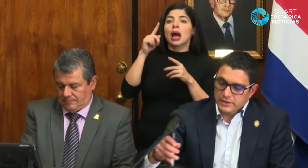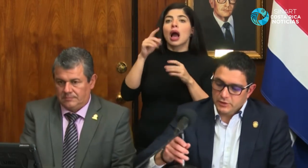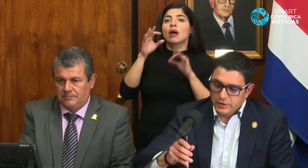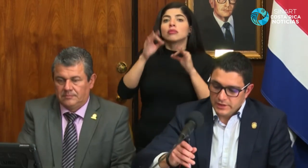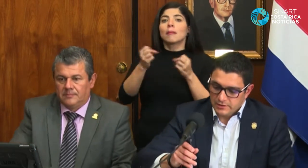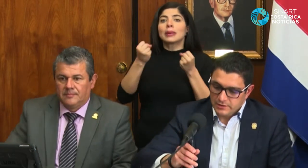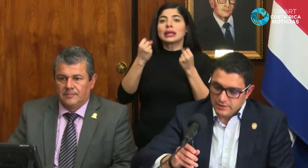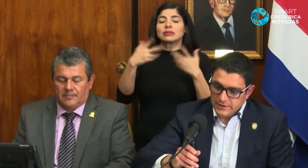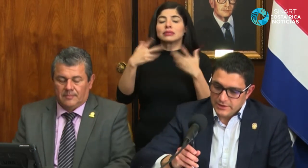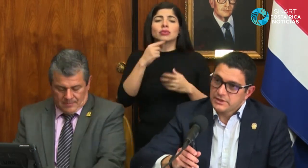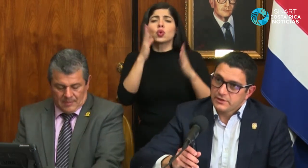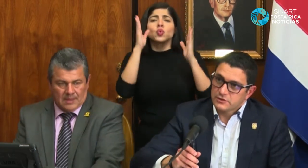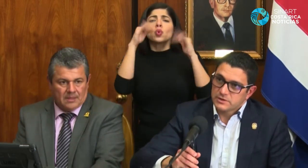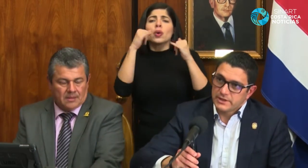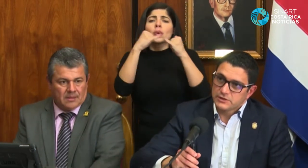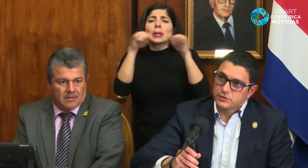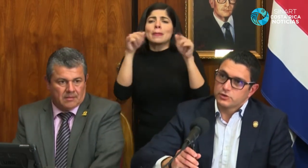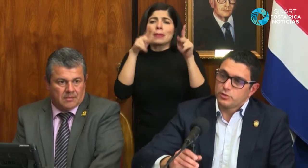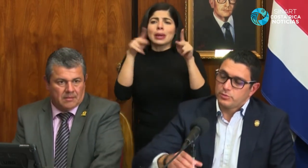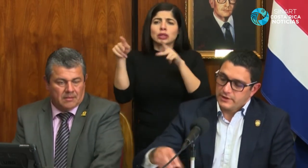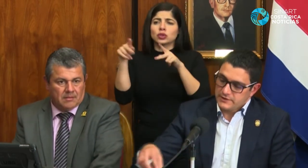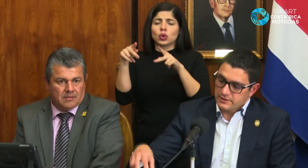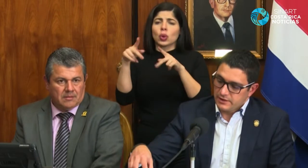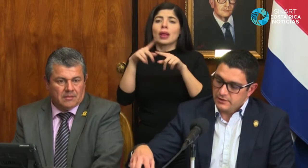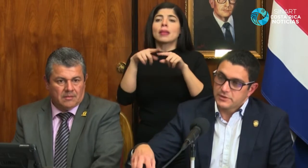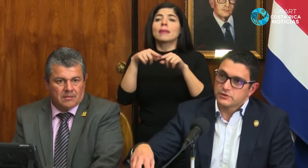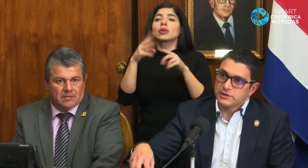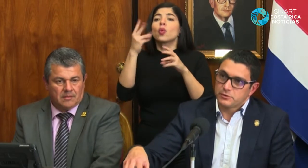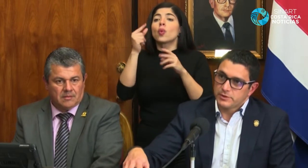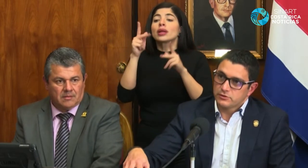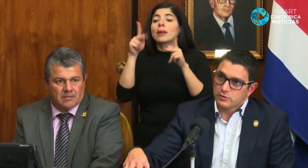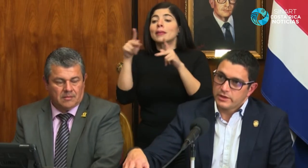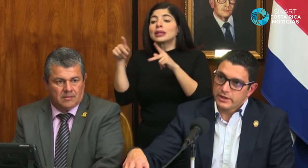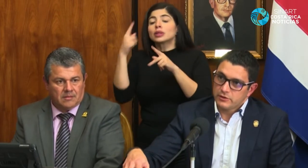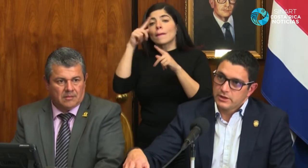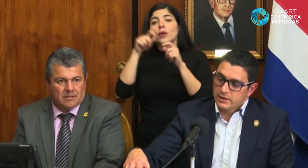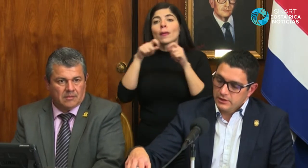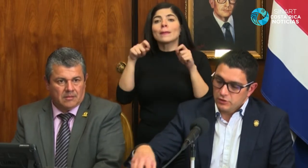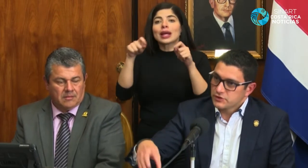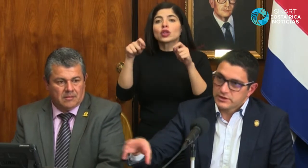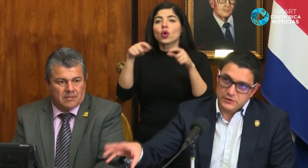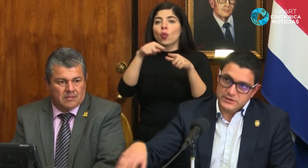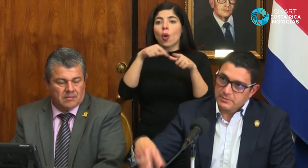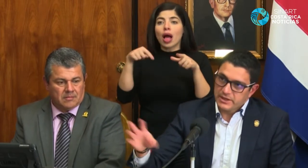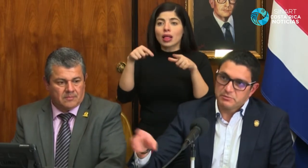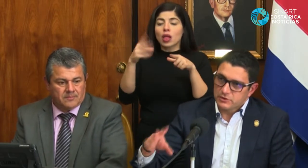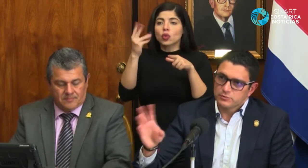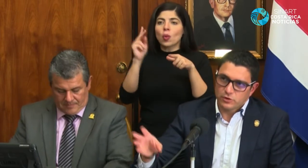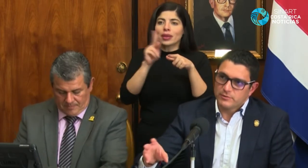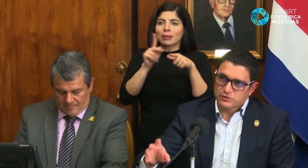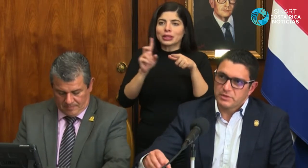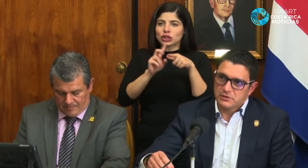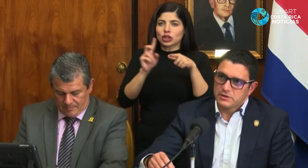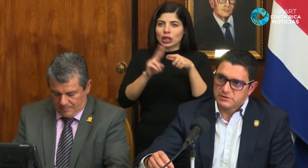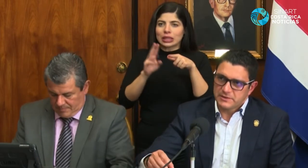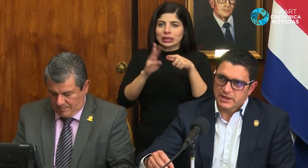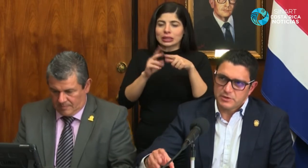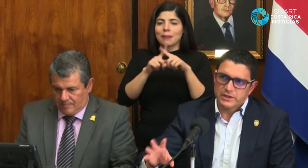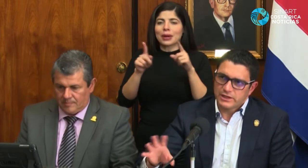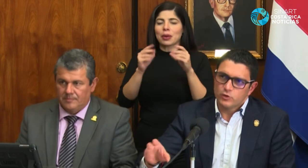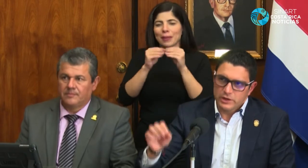En realidad no hay una cantidad específica, eso se maneja sobre todo por la densidad de personas por metro cuadrado y otros criterios que se aplican, pero es un poco más complejo